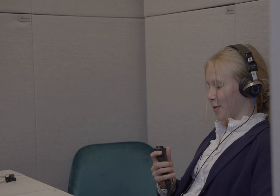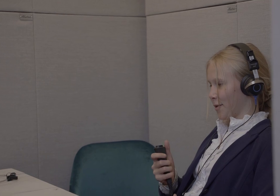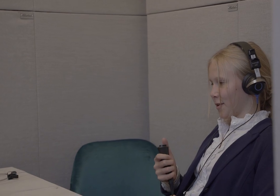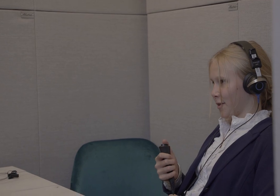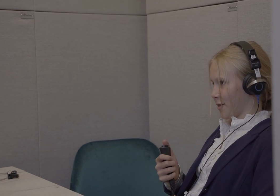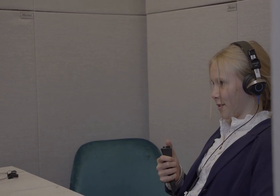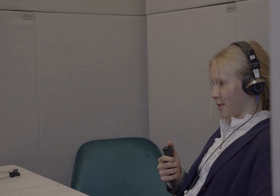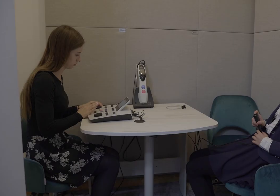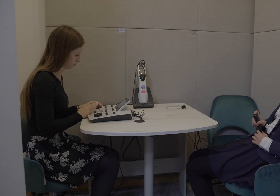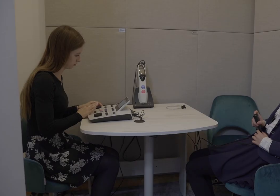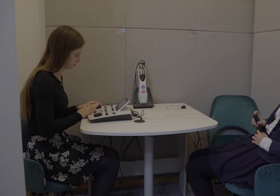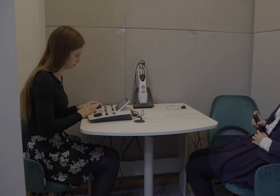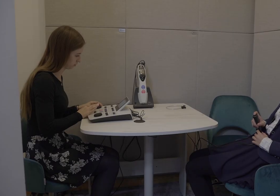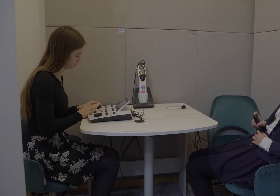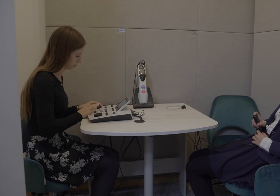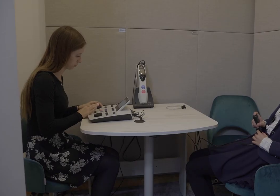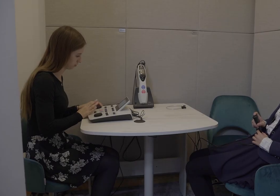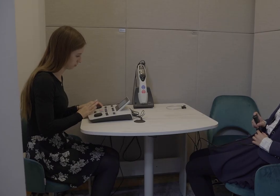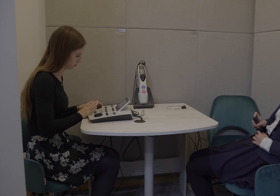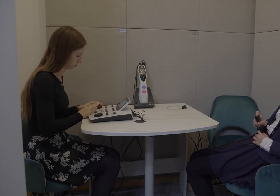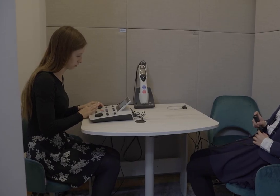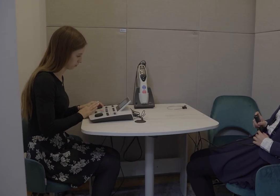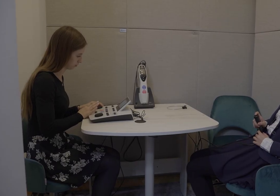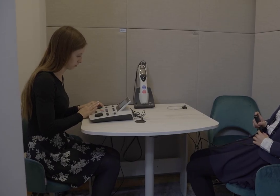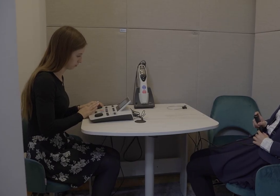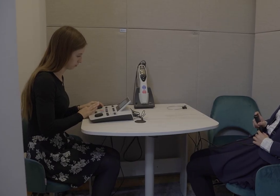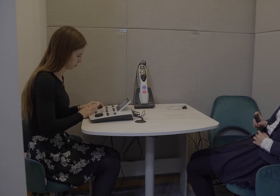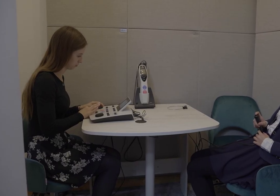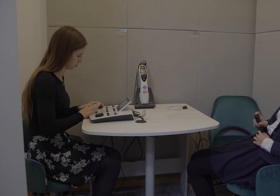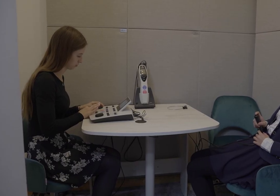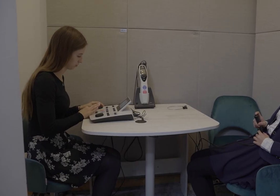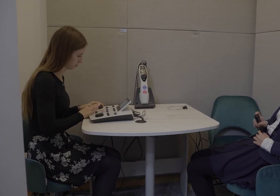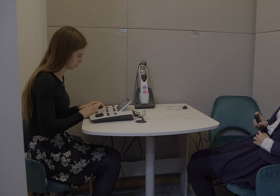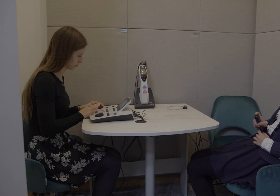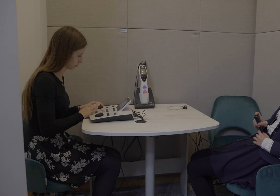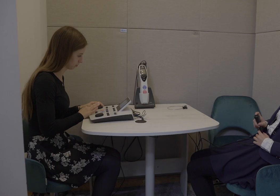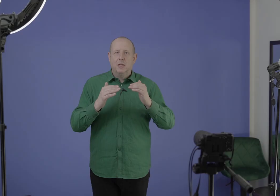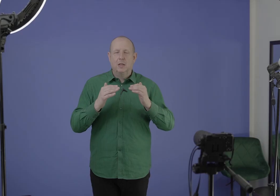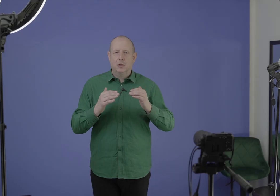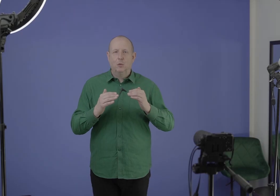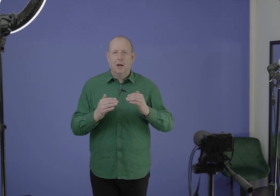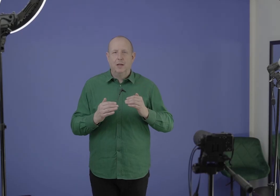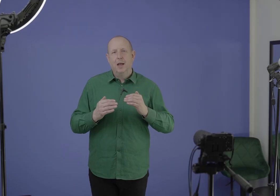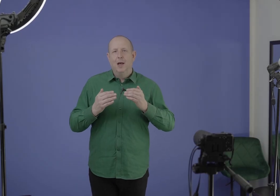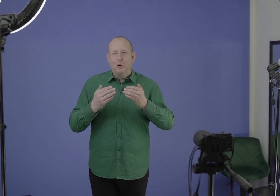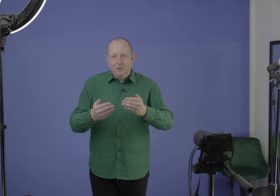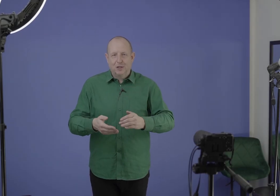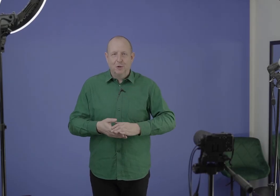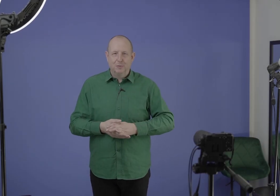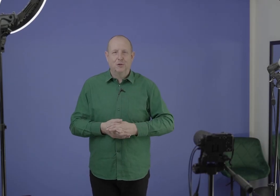z niedosłuchem albo dzieciach niesłyszących. Tak naprawdę dzieci, które słyszą, które są w normie intelektualnej, również mogą